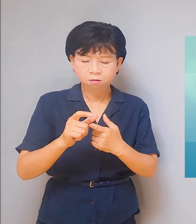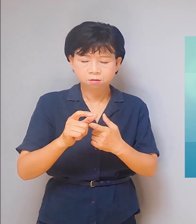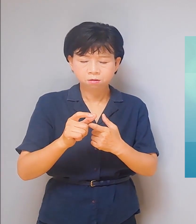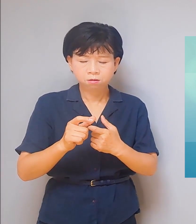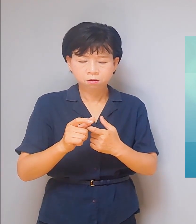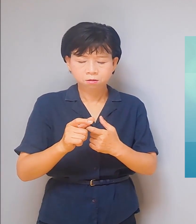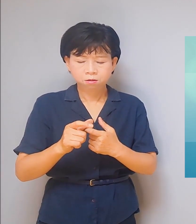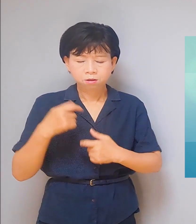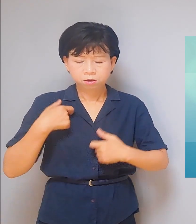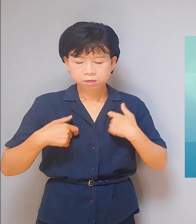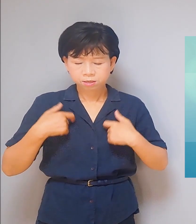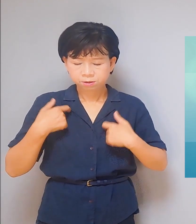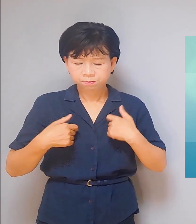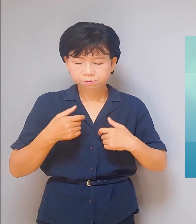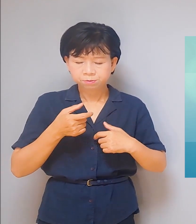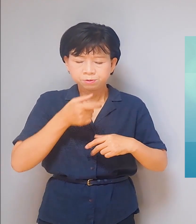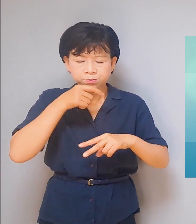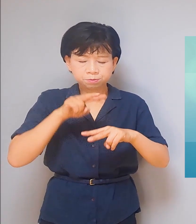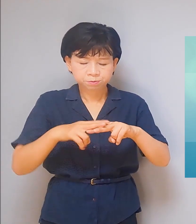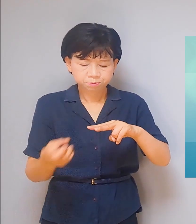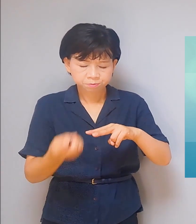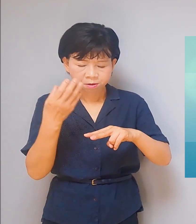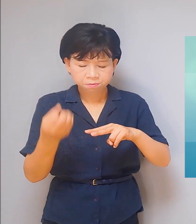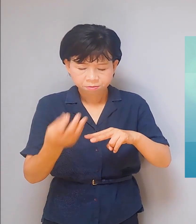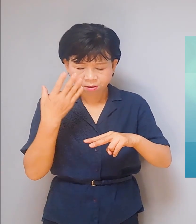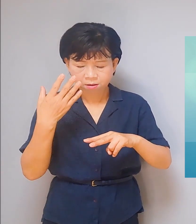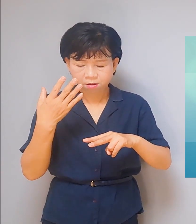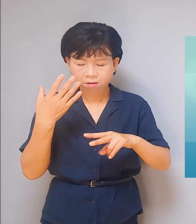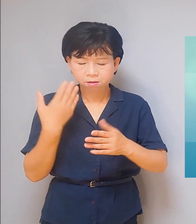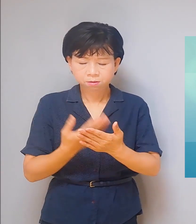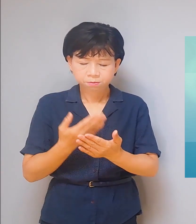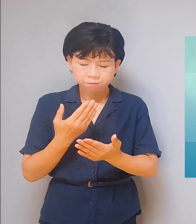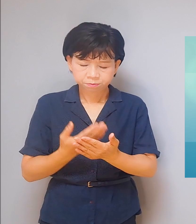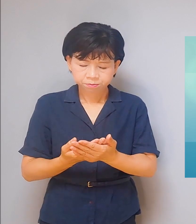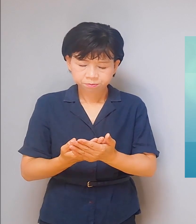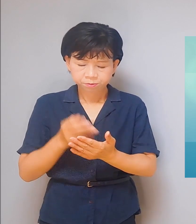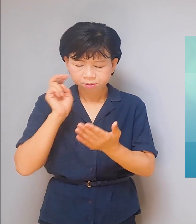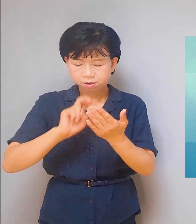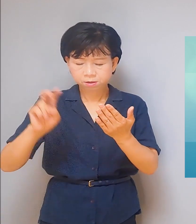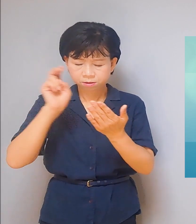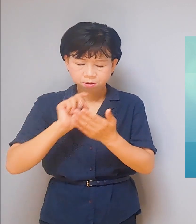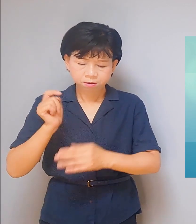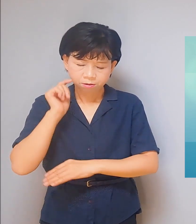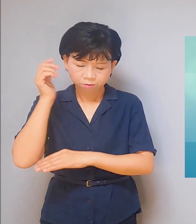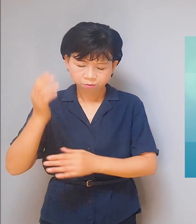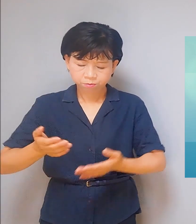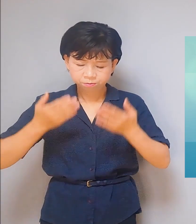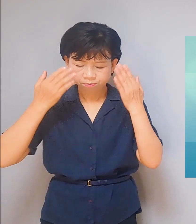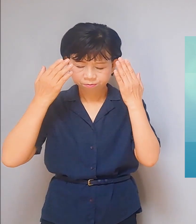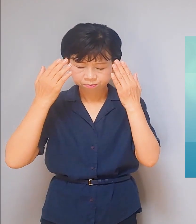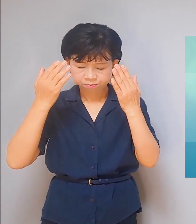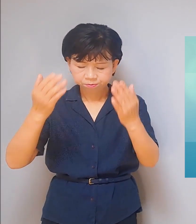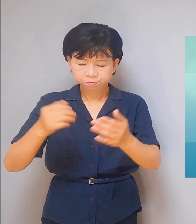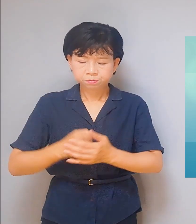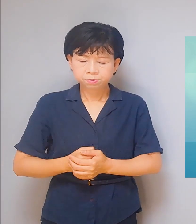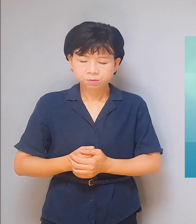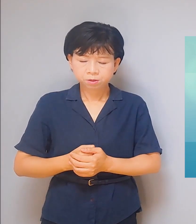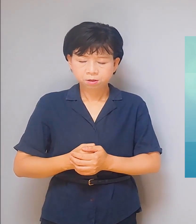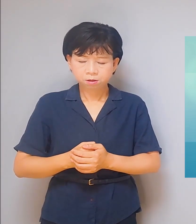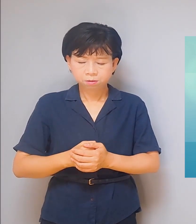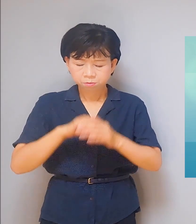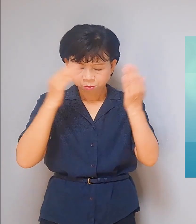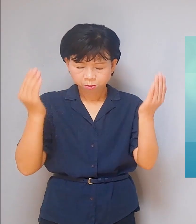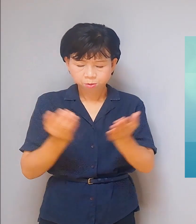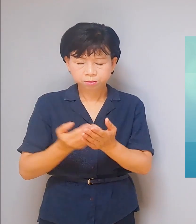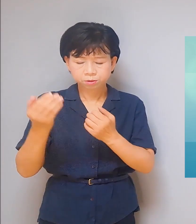샘솟는 기쁨을 경험하게 하옵소서. 찬양으로 영광 돌리는 은혜 찬양대 위에 우리 모두가 은혜